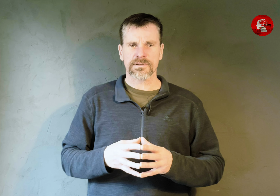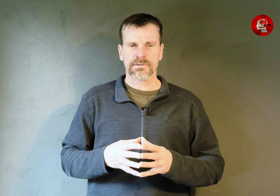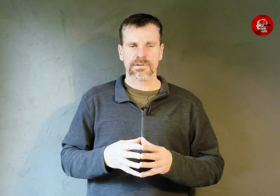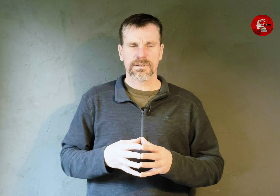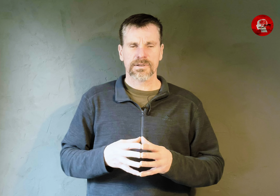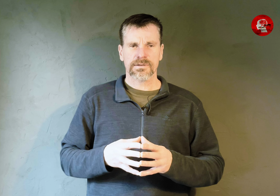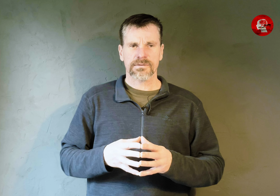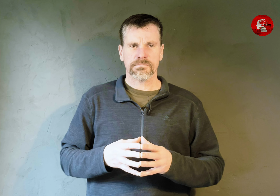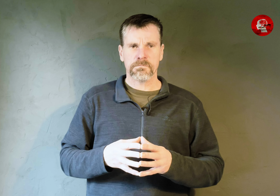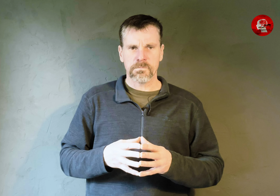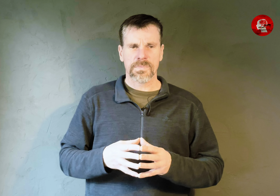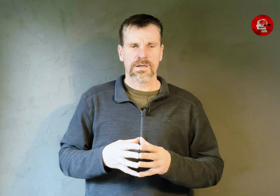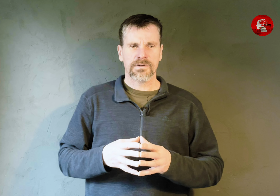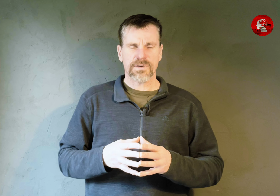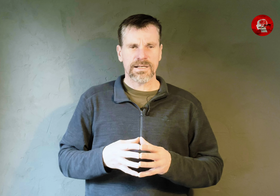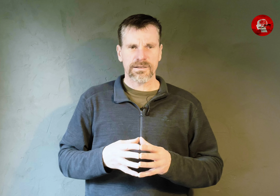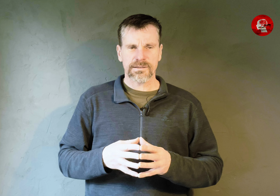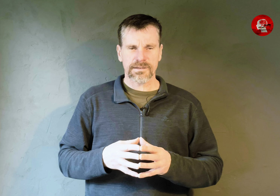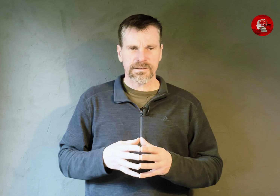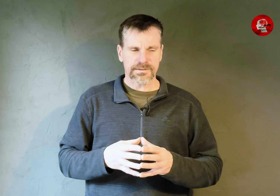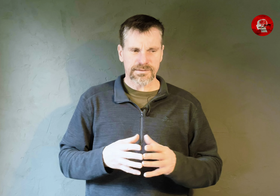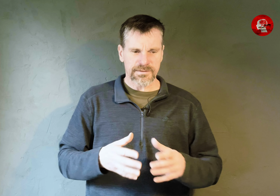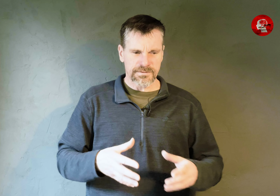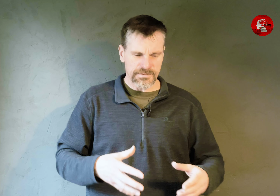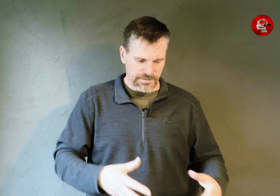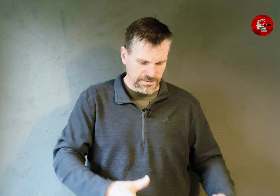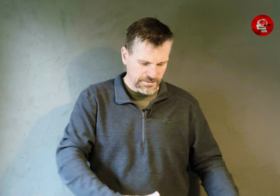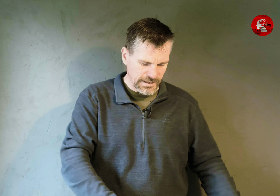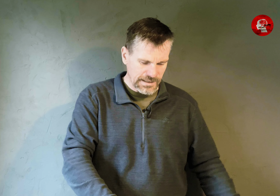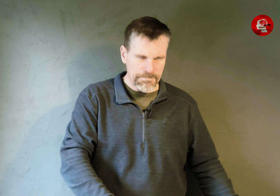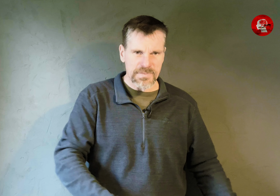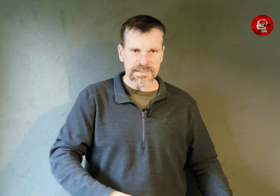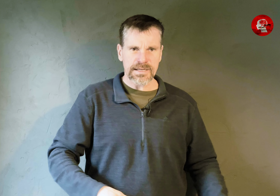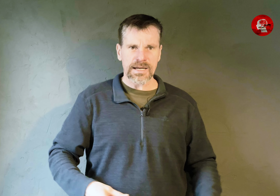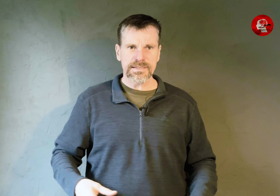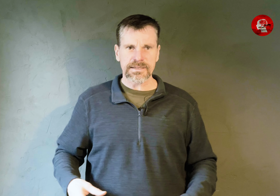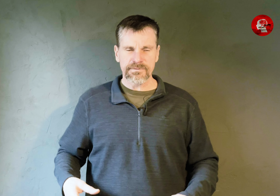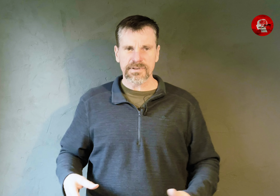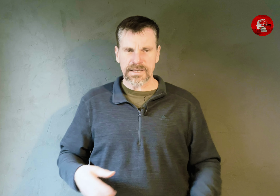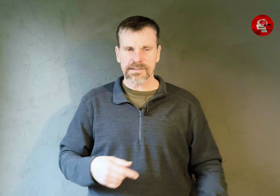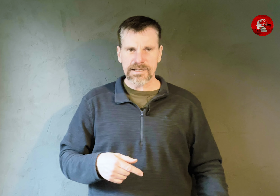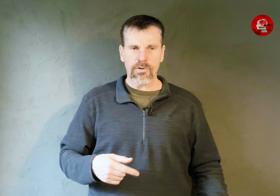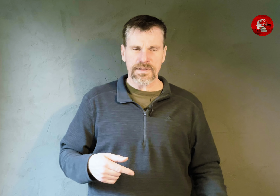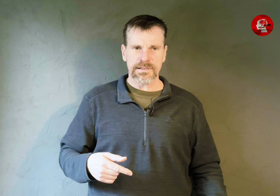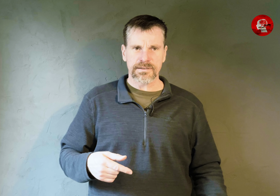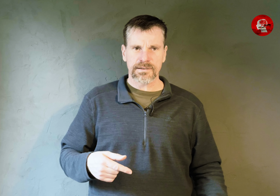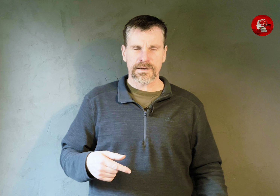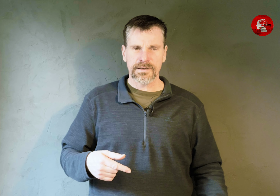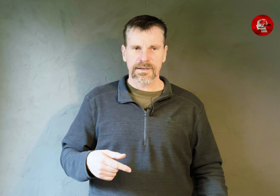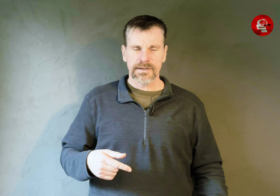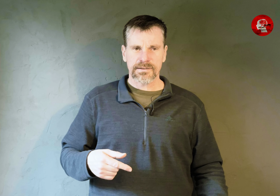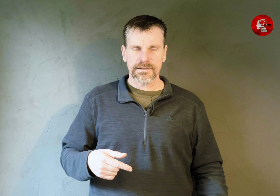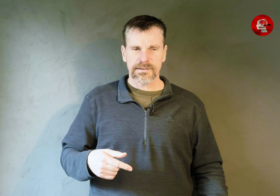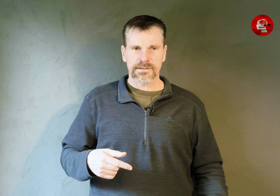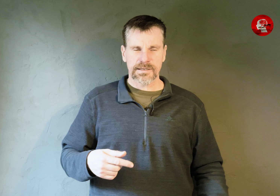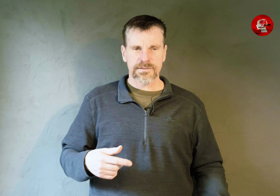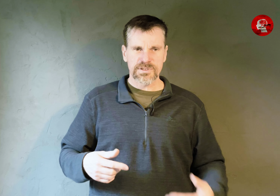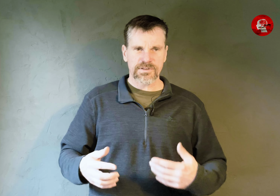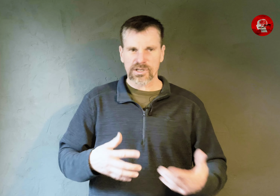weil so einen dicken lappen kann sie ja nicht anziehen der die aufhält ja das heißt du musst wahrscheinlich